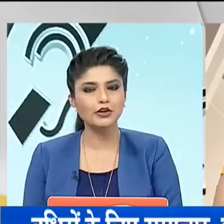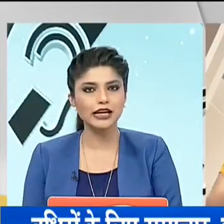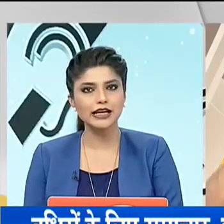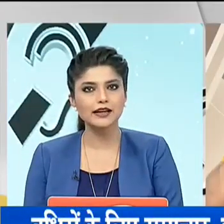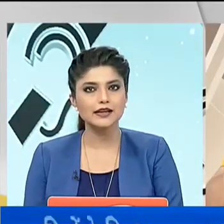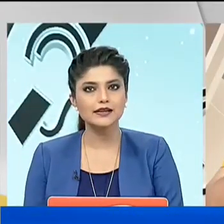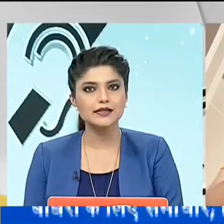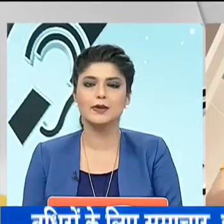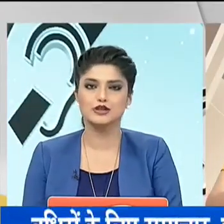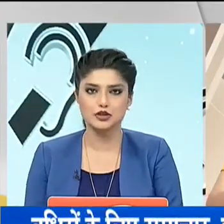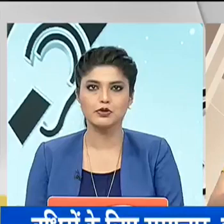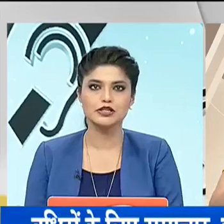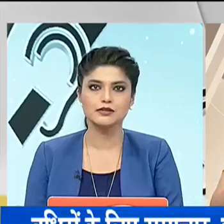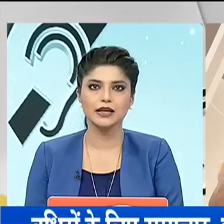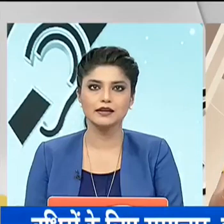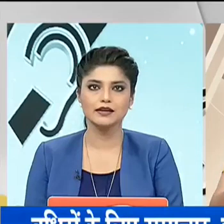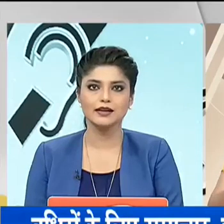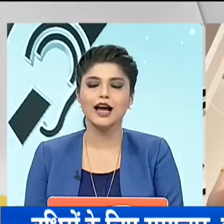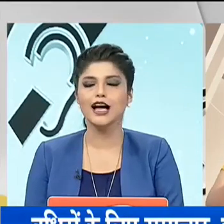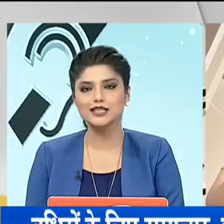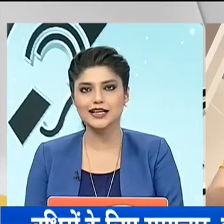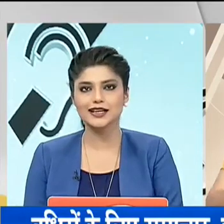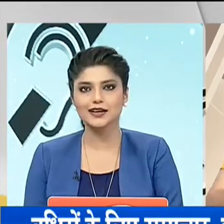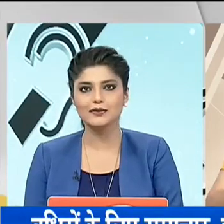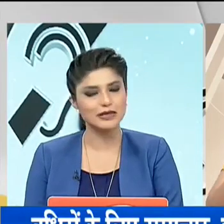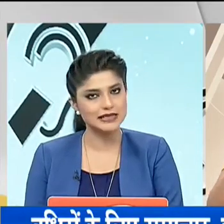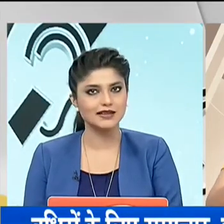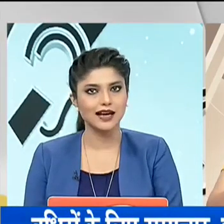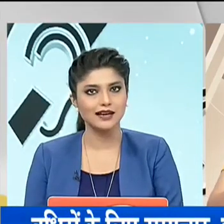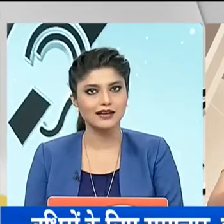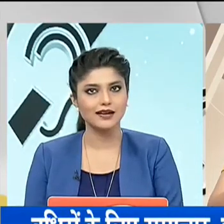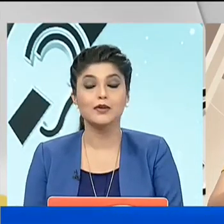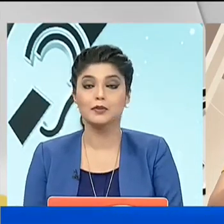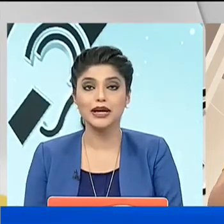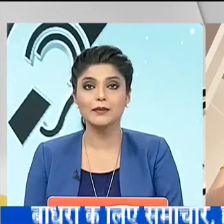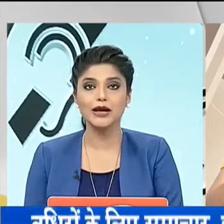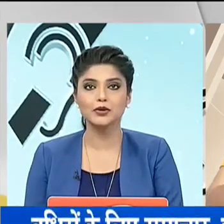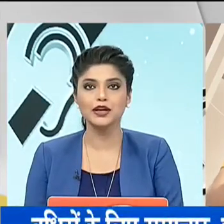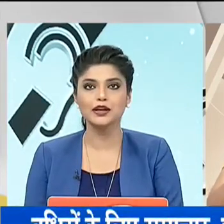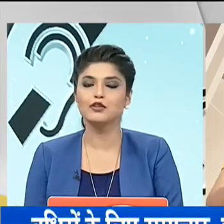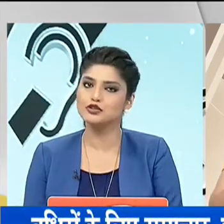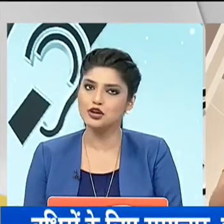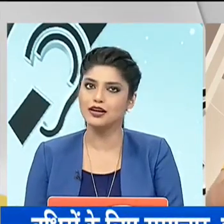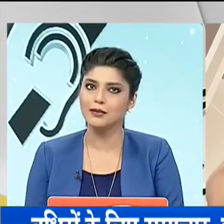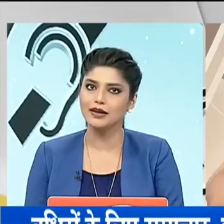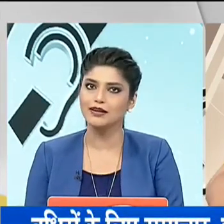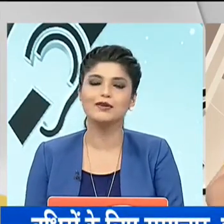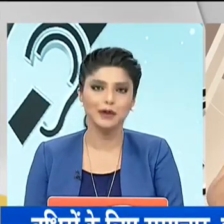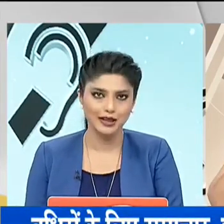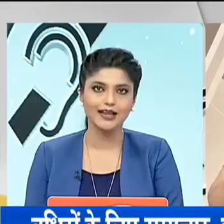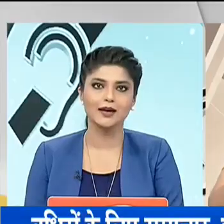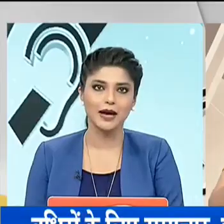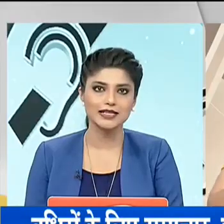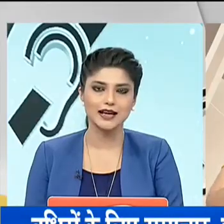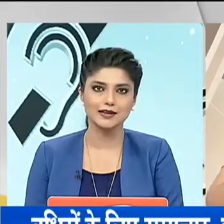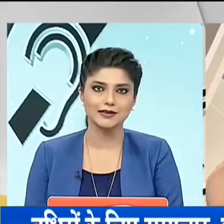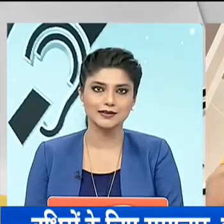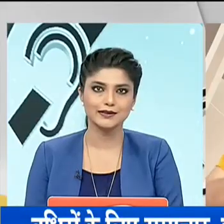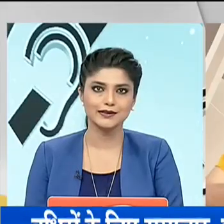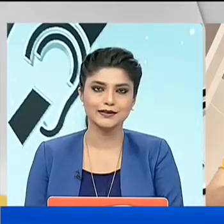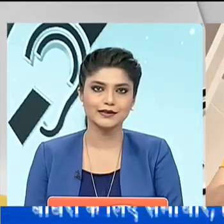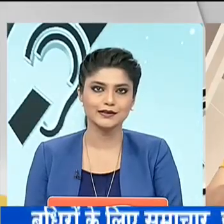बजरों के लिए स्पेशल बुलिटिन में आज के लिए बस इतना है ब्रेक के बाद होंगी कुछ और खबरें बने रही